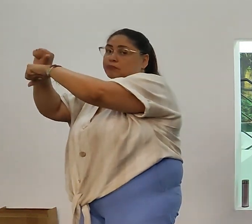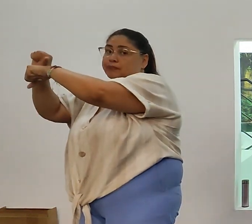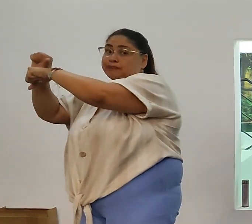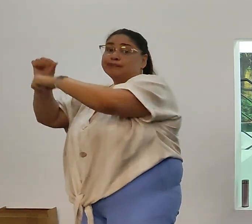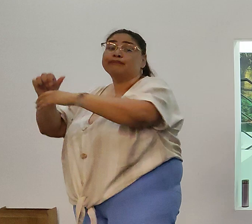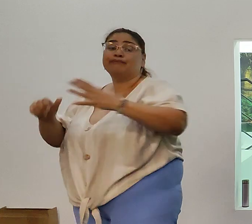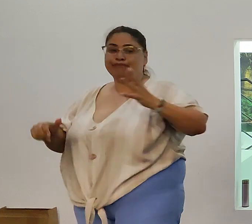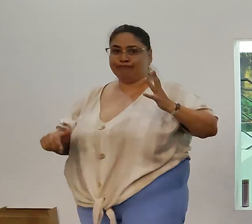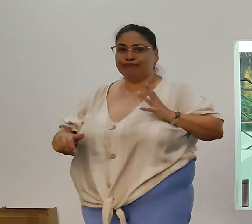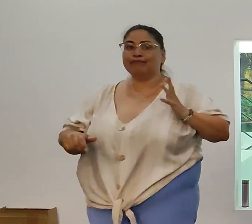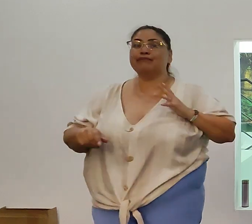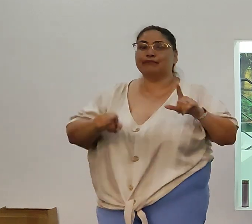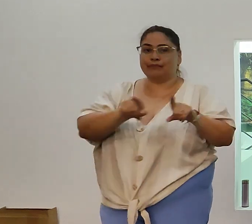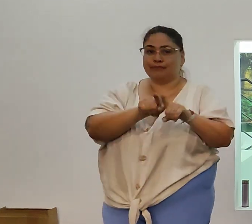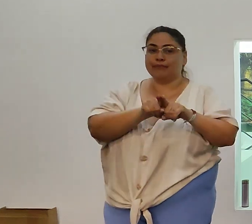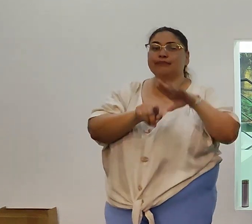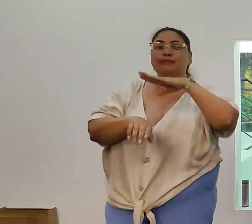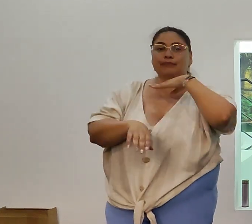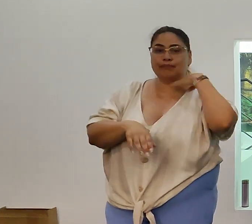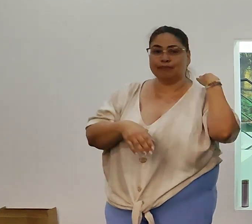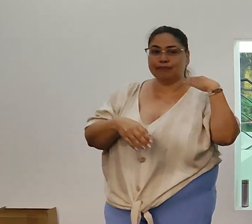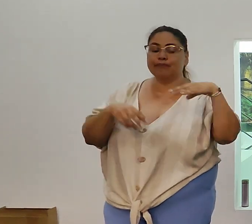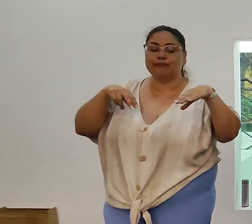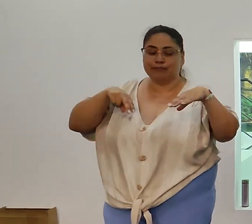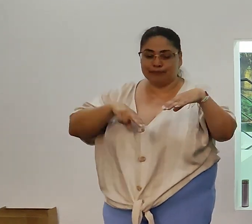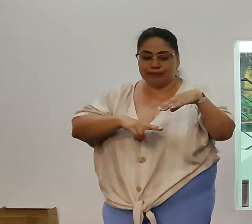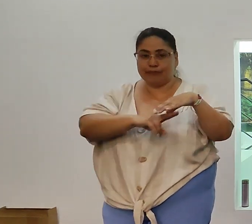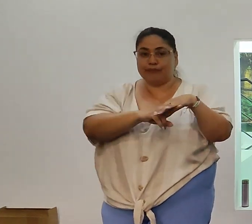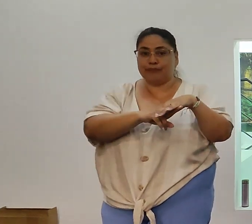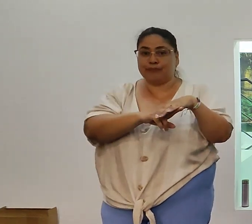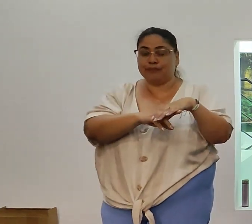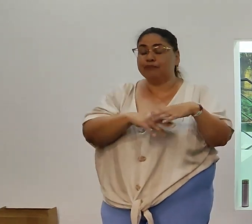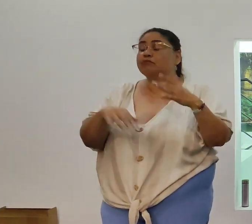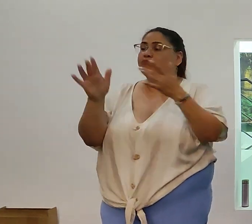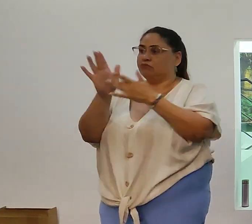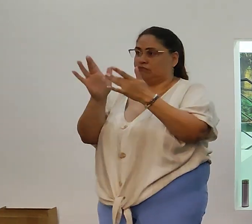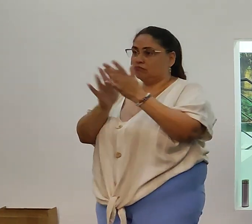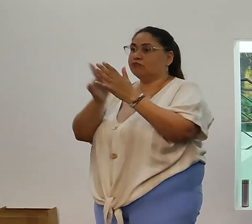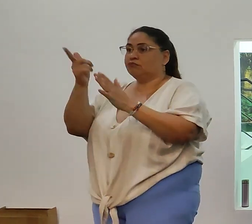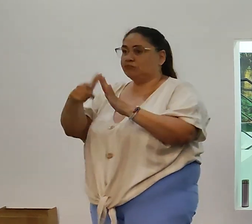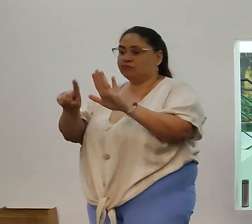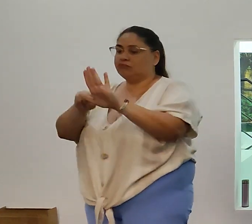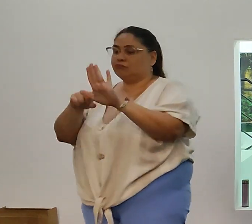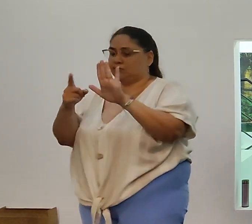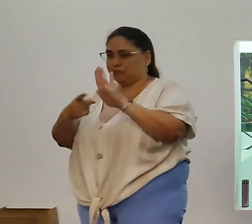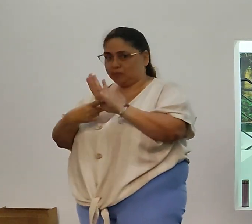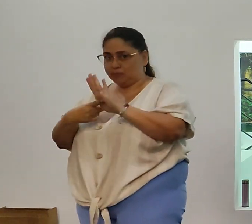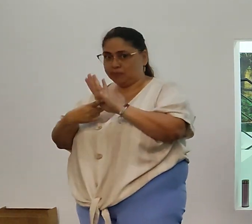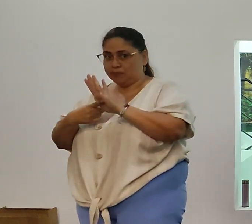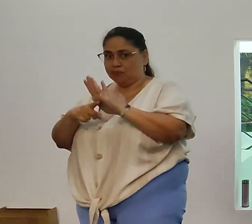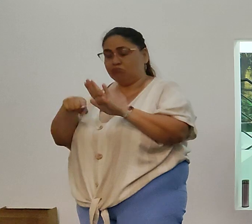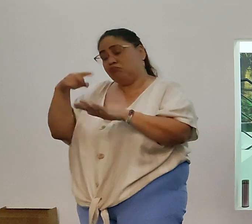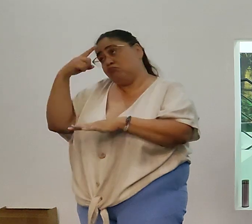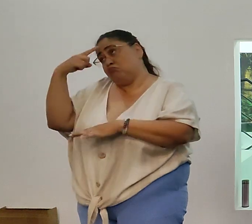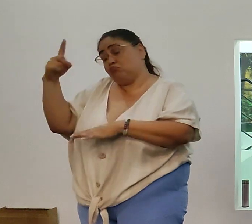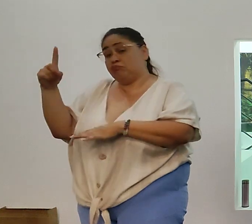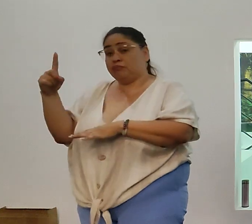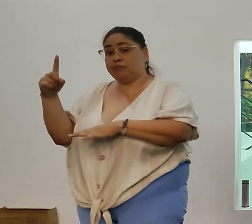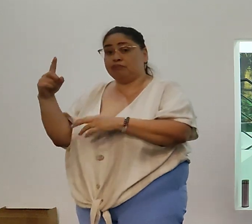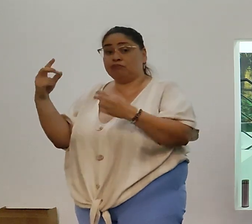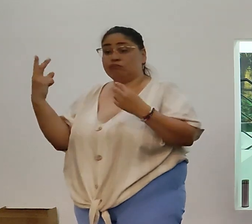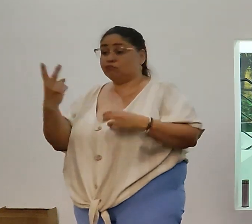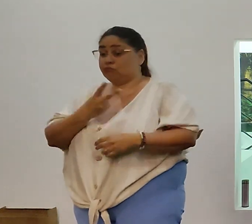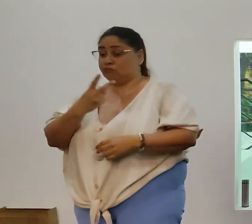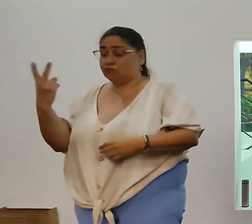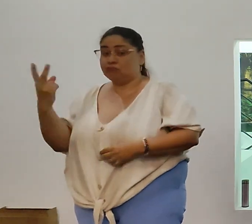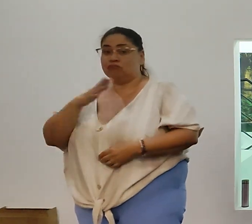também morreu, e foi sepultado. Então Jesus continua a parábola e diz que chegou um dia que